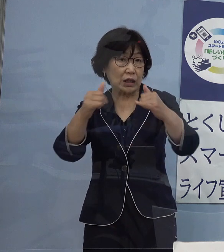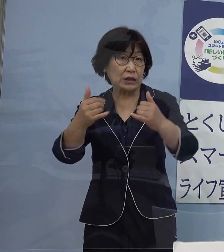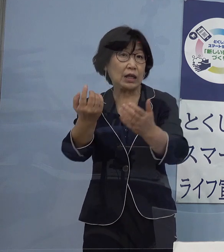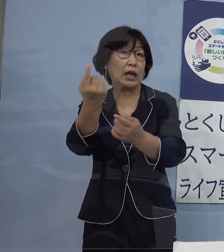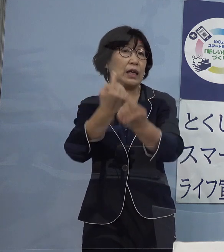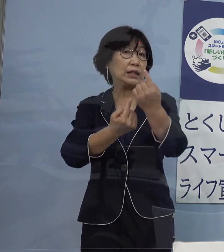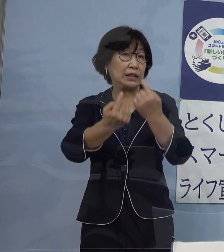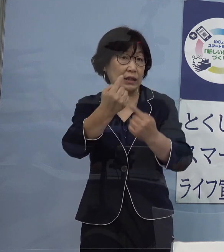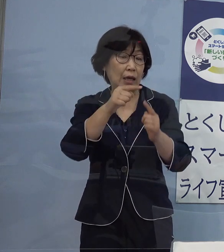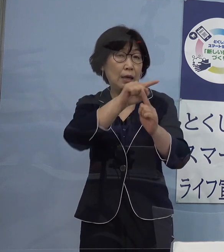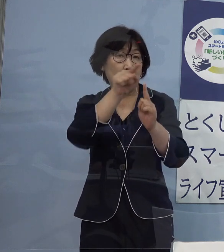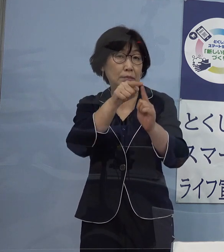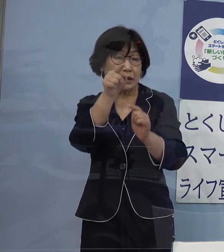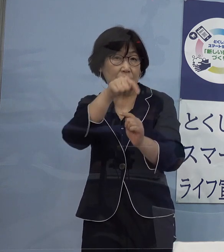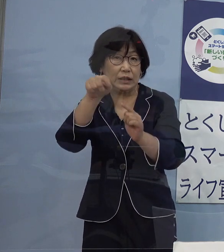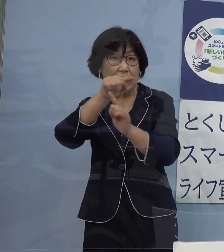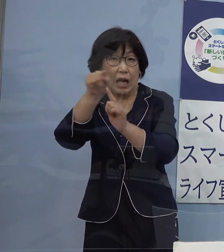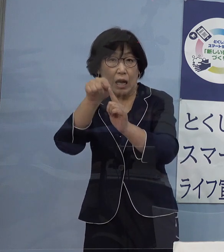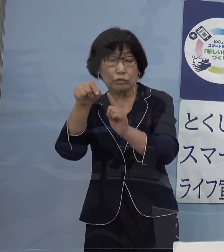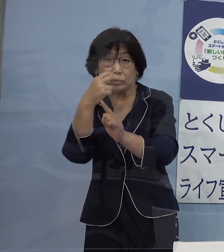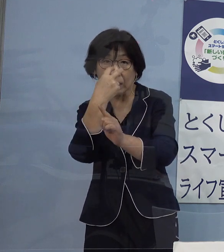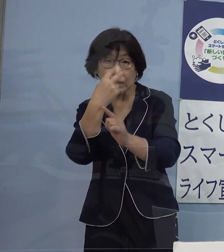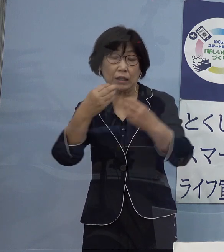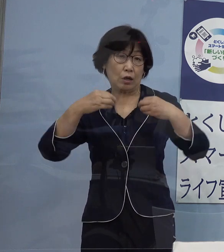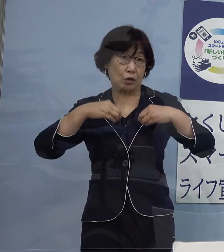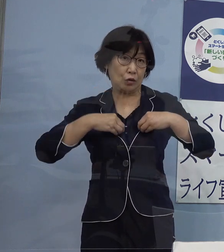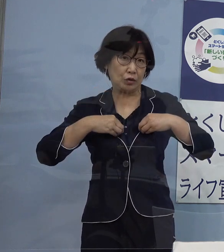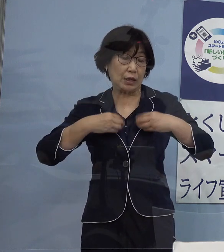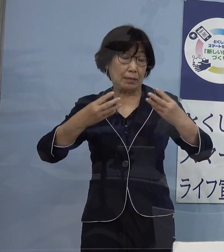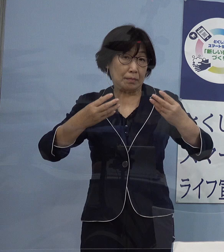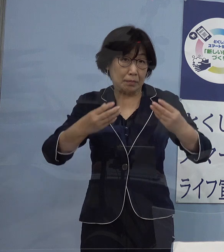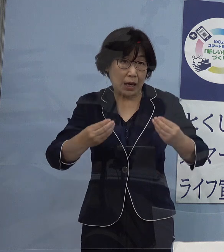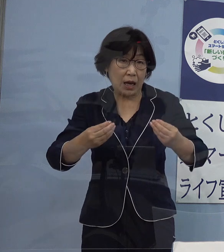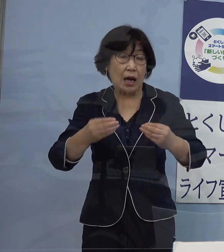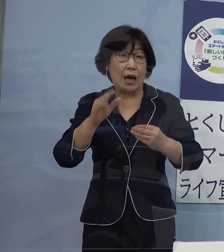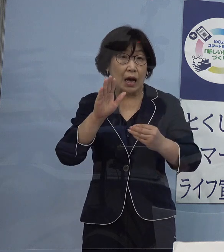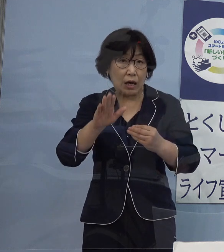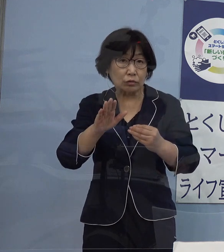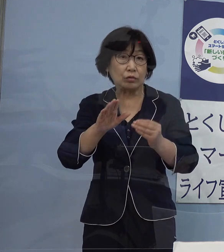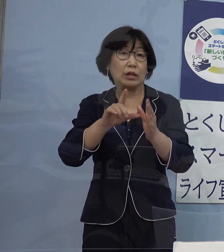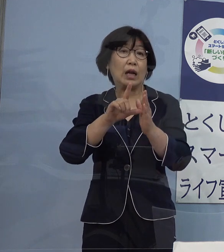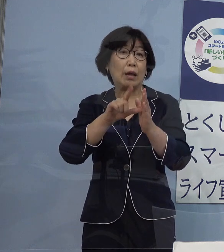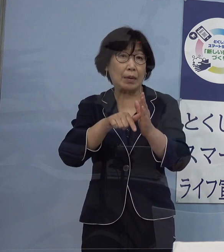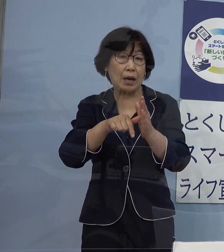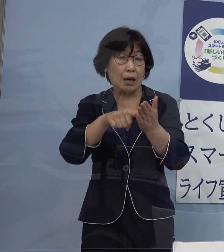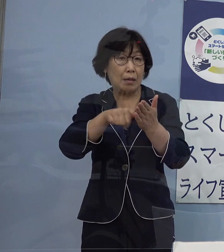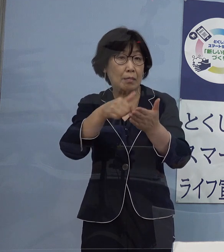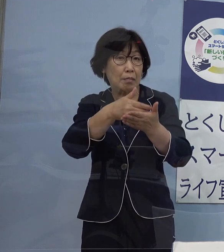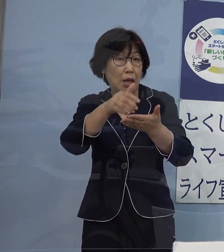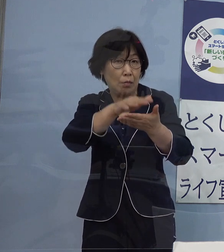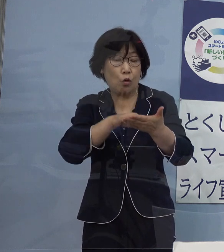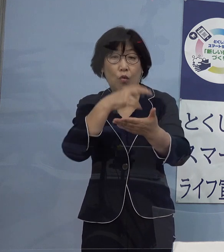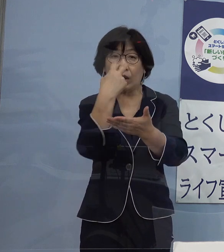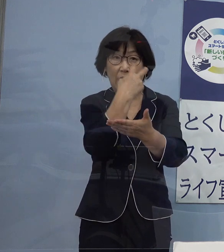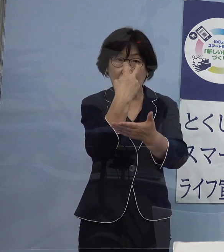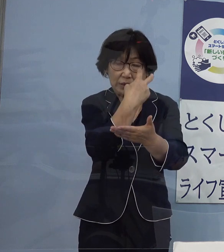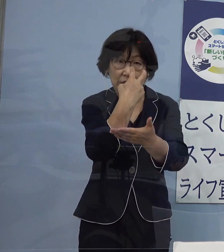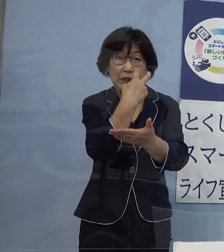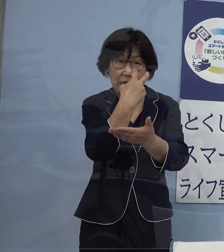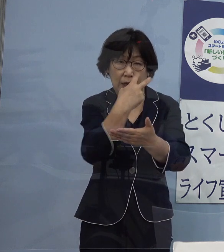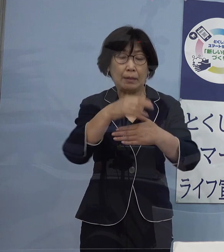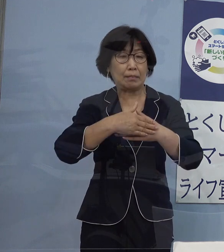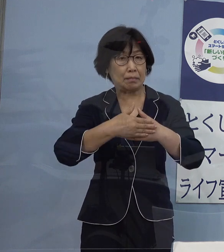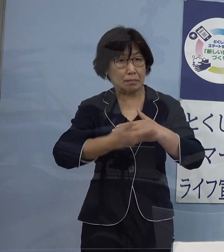つ PCR 検査で陽性になる、もしいうことになれば、結局名簿の管理が十分ではなかった